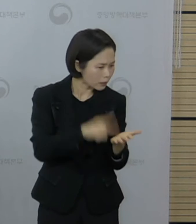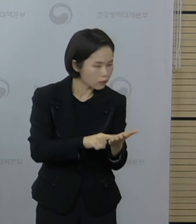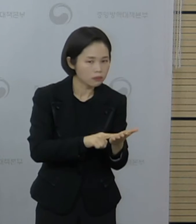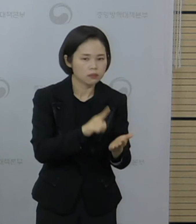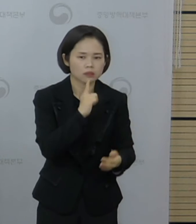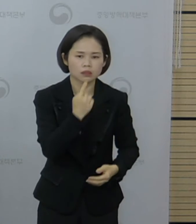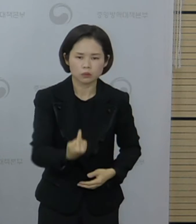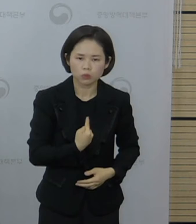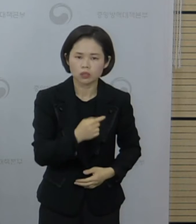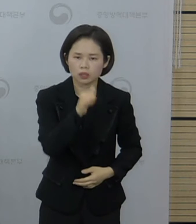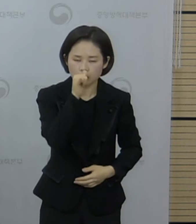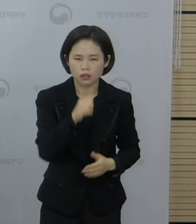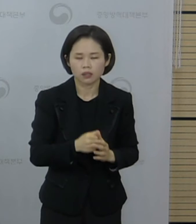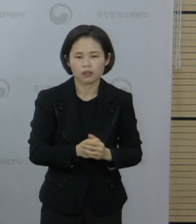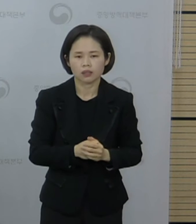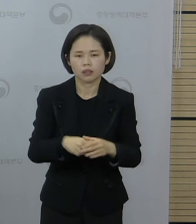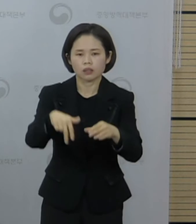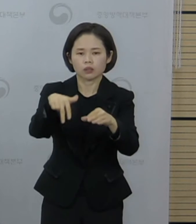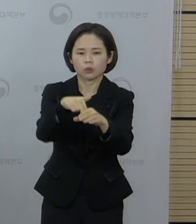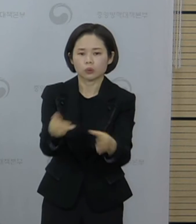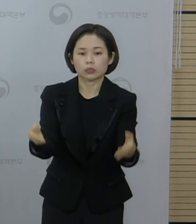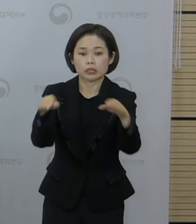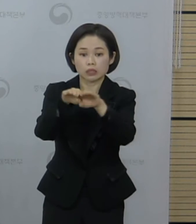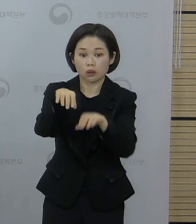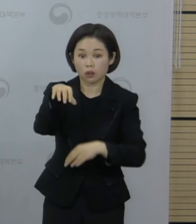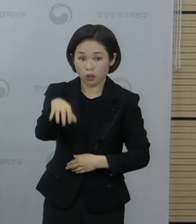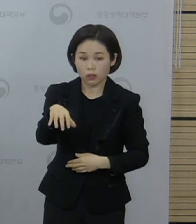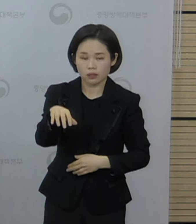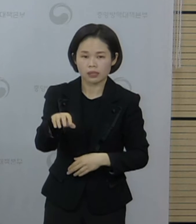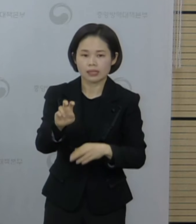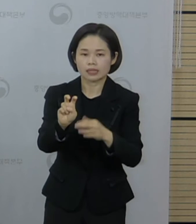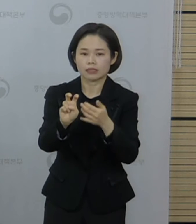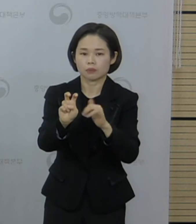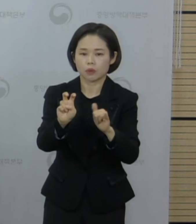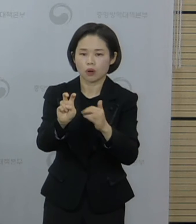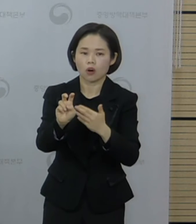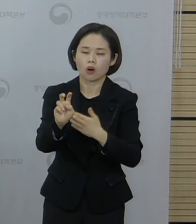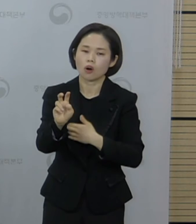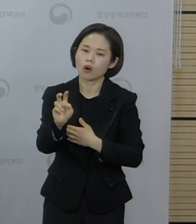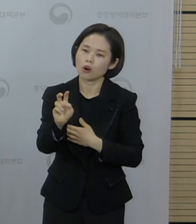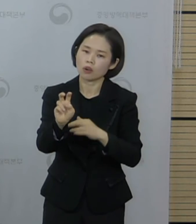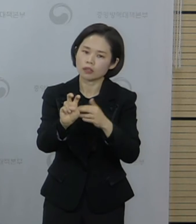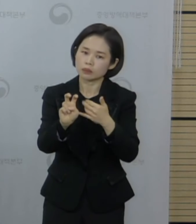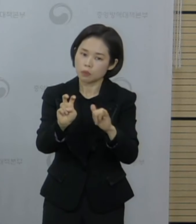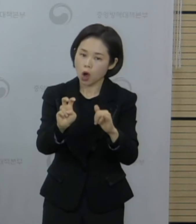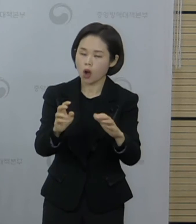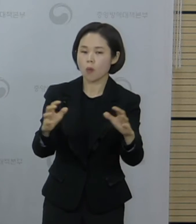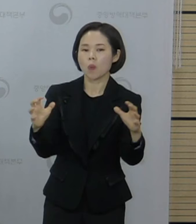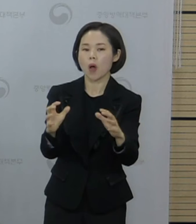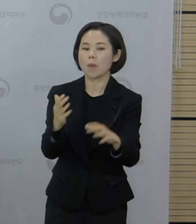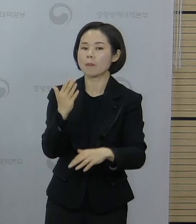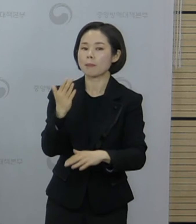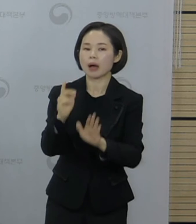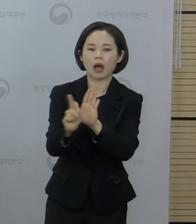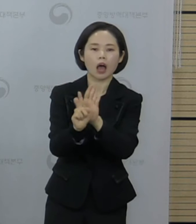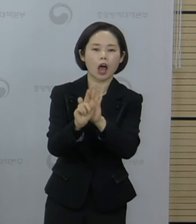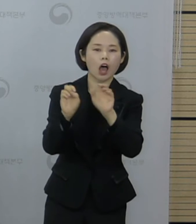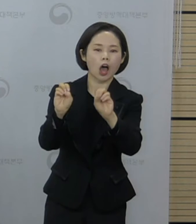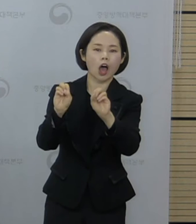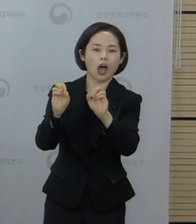있고 또 종교 시설에서 도 20명 이내의 대면 예배가 가능하다고 안내를 함으로써